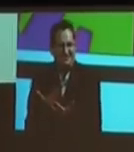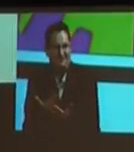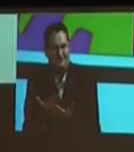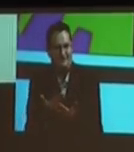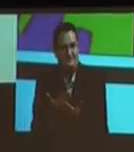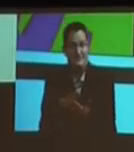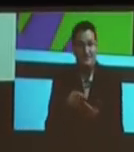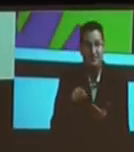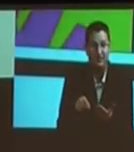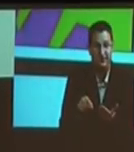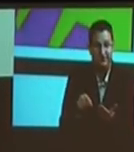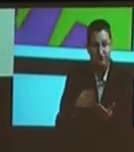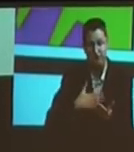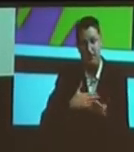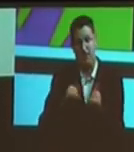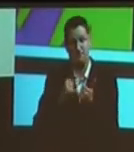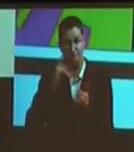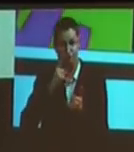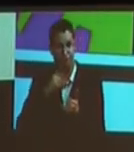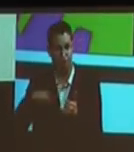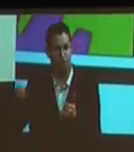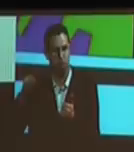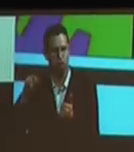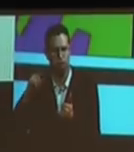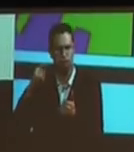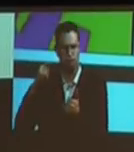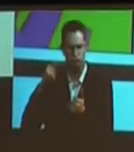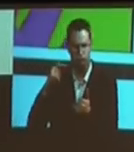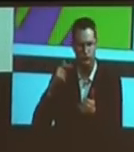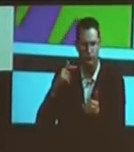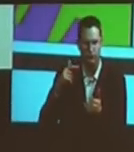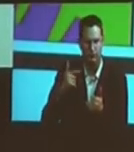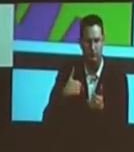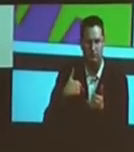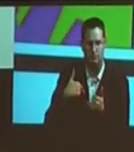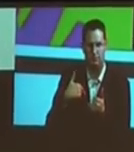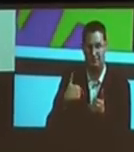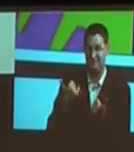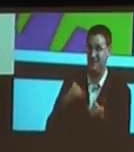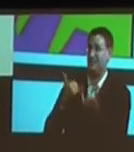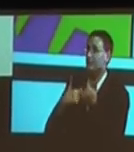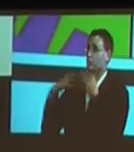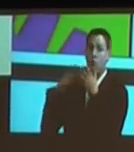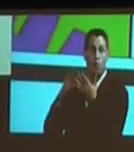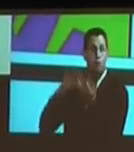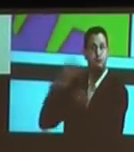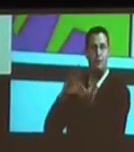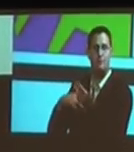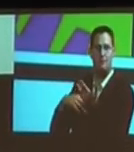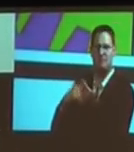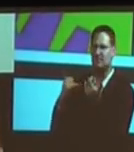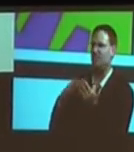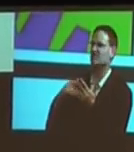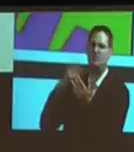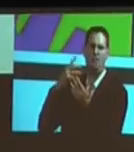nicht gerne in die Gemeinschaft der Hörenden ging. Das passte nicht, man fühlte sich nicht wohl, sondern es war so, die Heimat des Gehörlosen war eben sein Verein und in